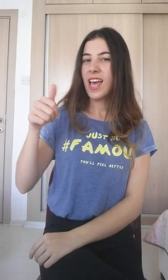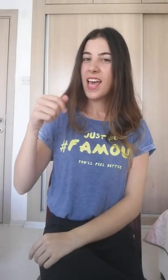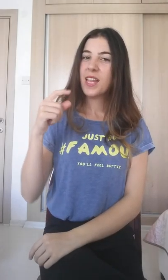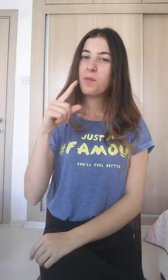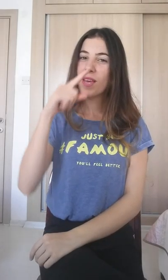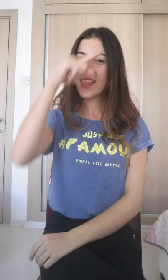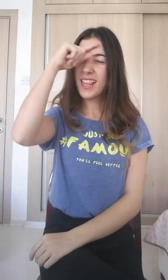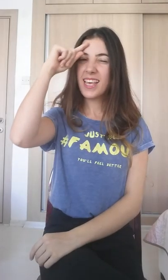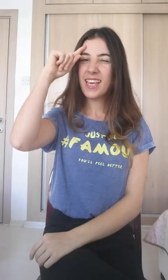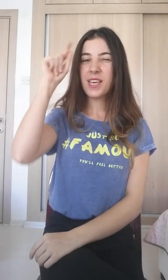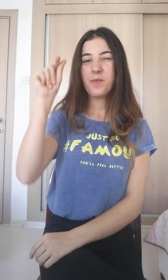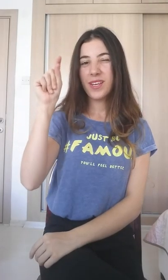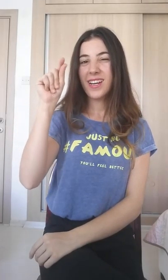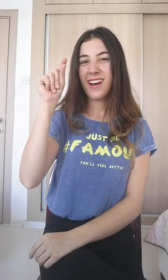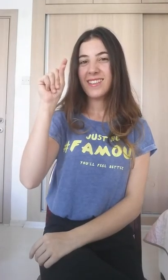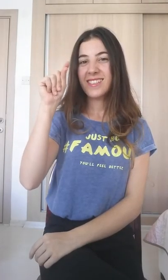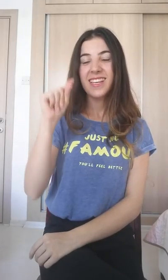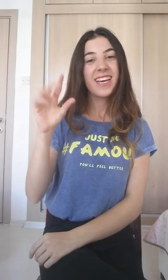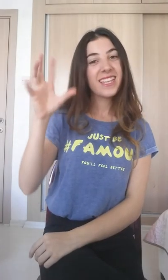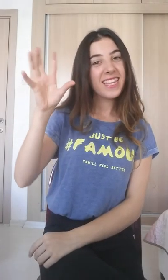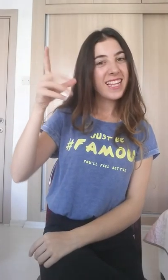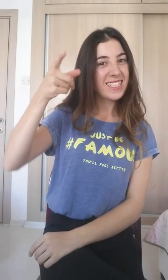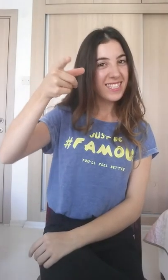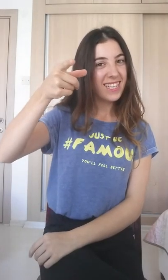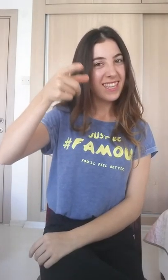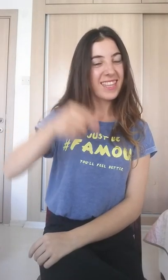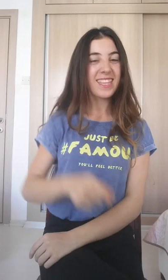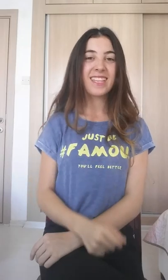İlkinden belli biraz delisin.